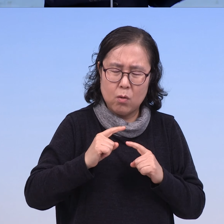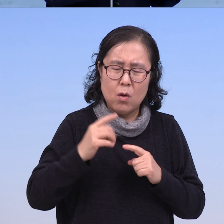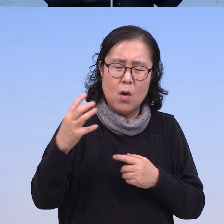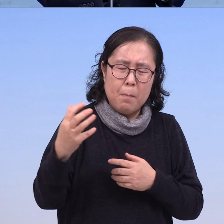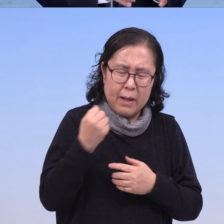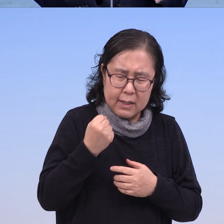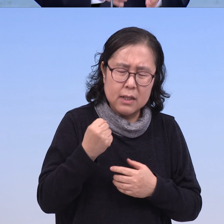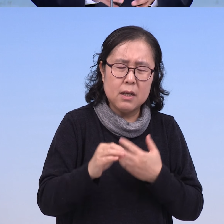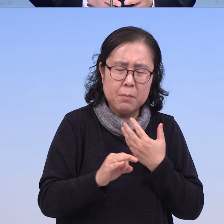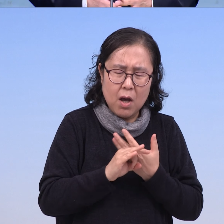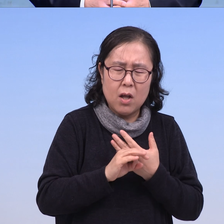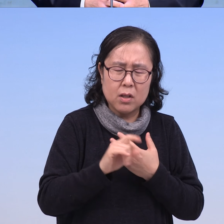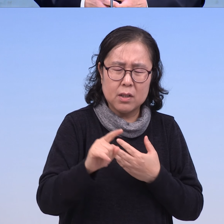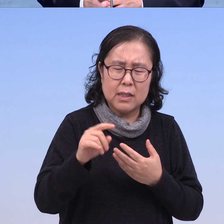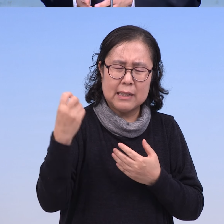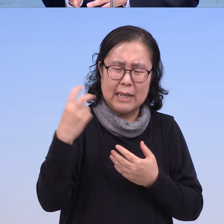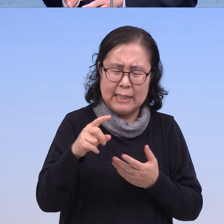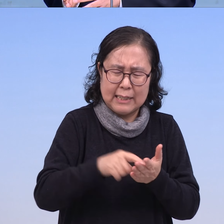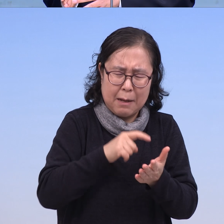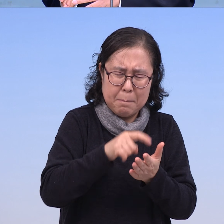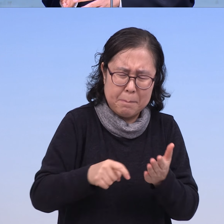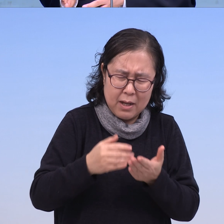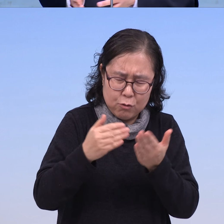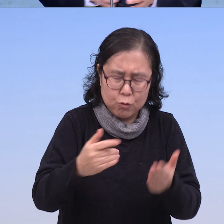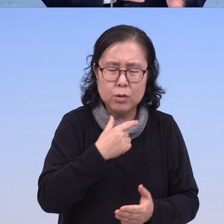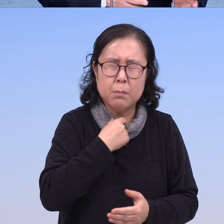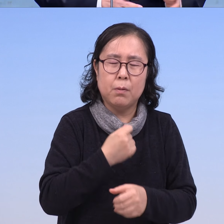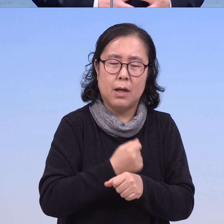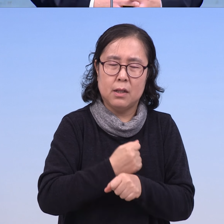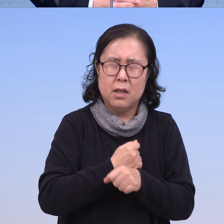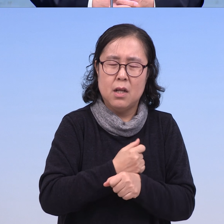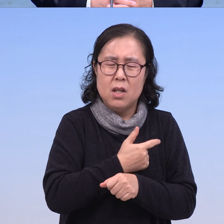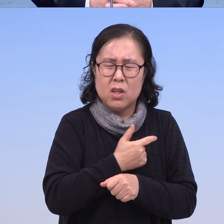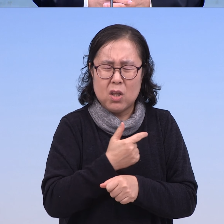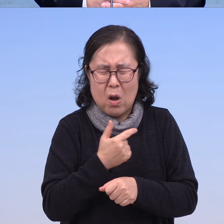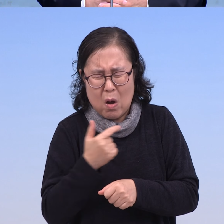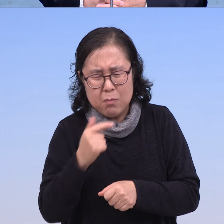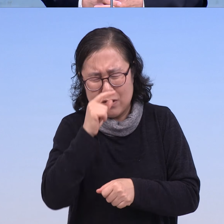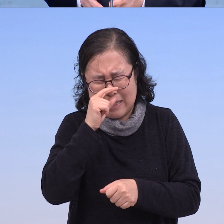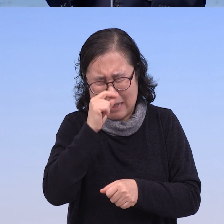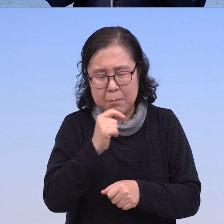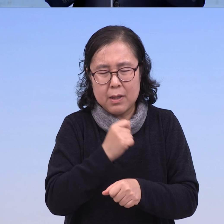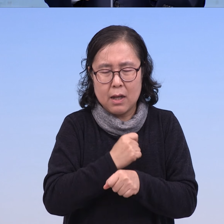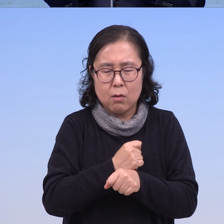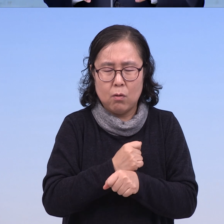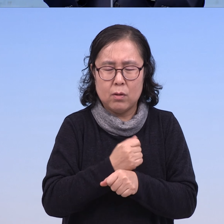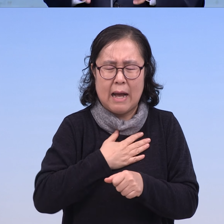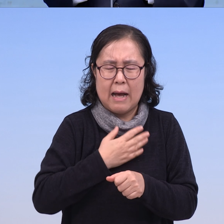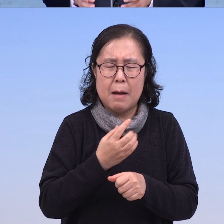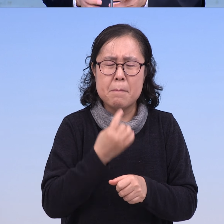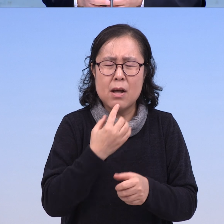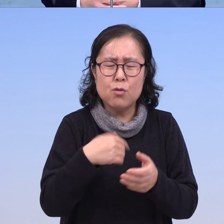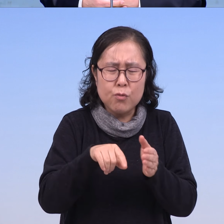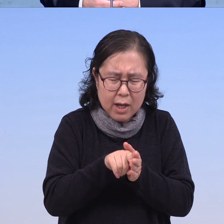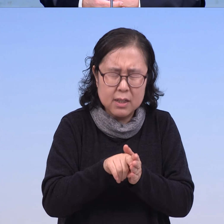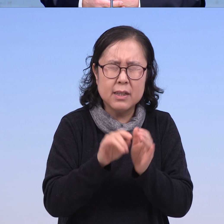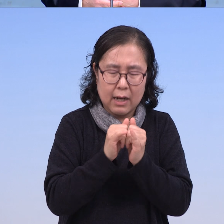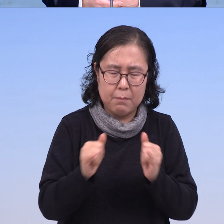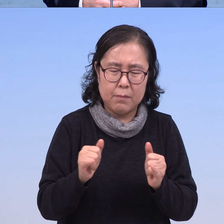조그마한 상처를 누구에게로 받았으면 그거를 되갚아주지 않고는 못 견뎌야 하는, 너무너무 우리 자신을